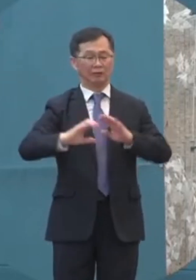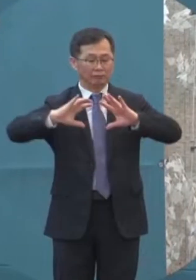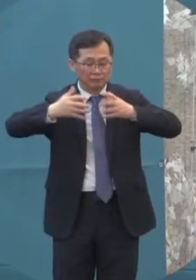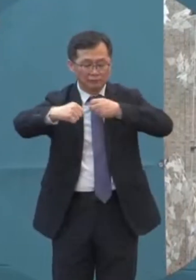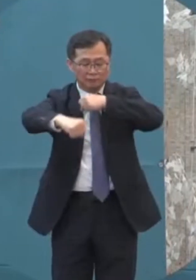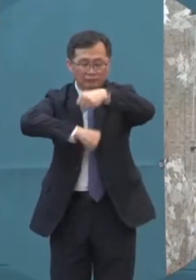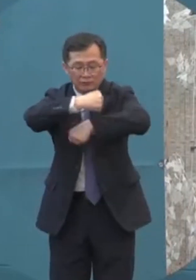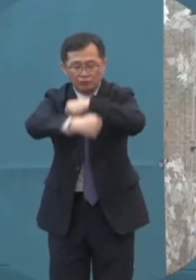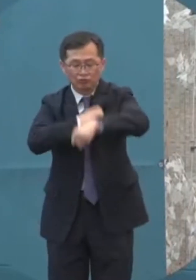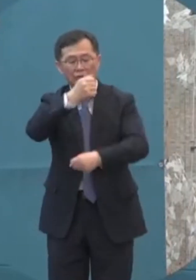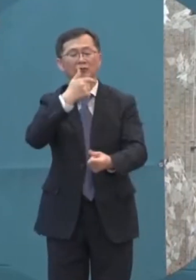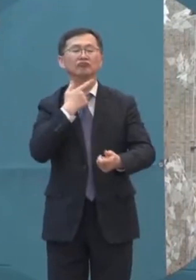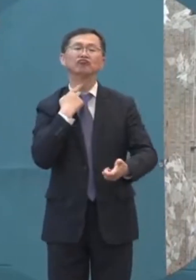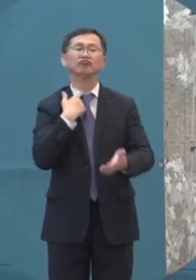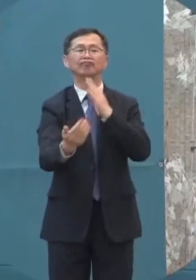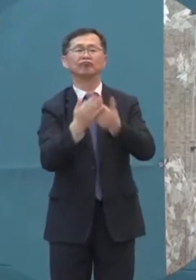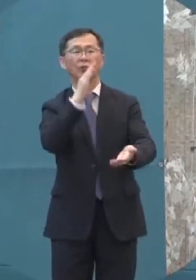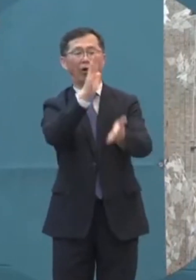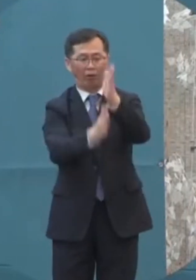않은 사람